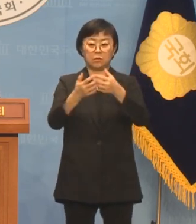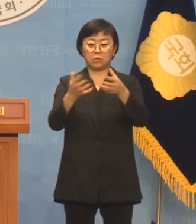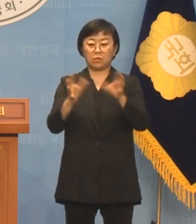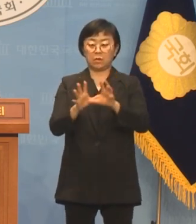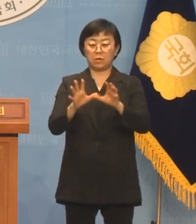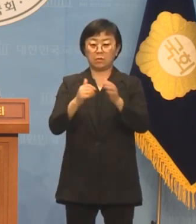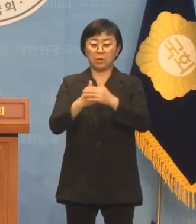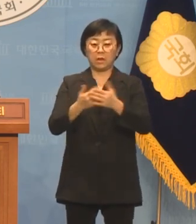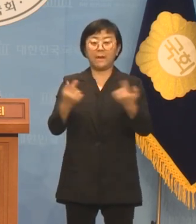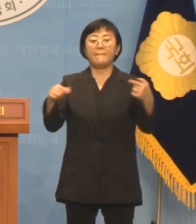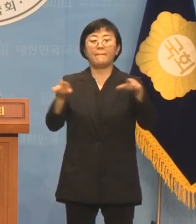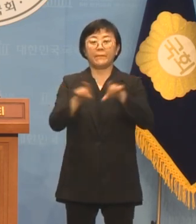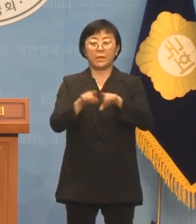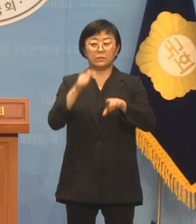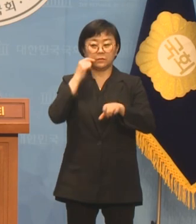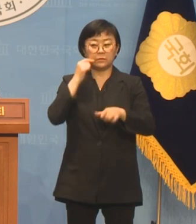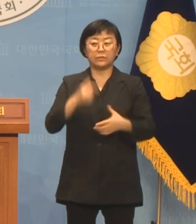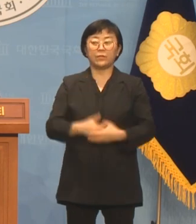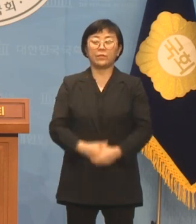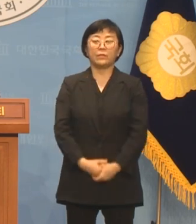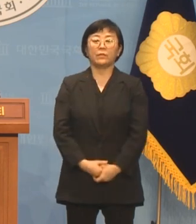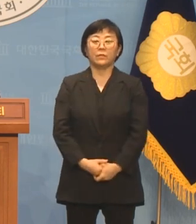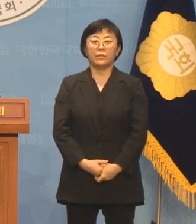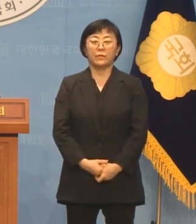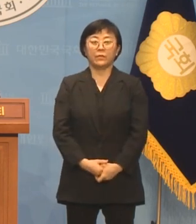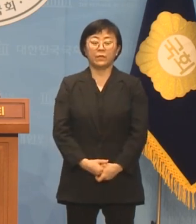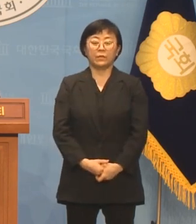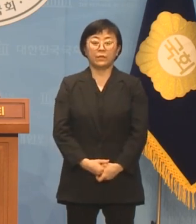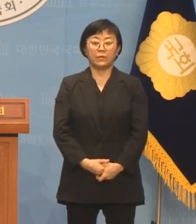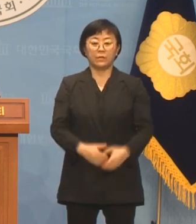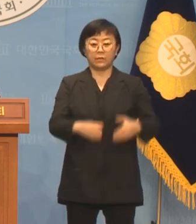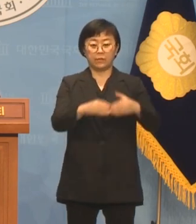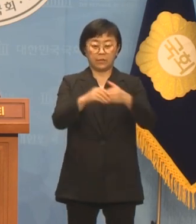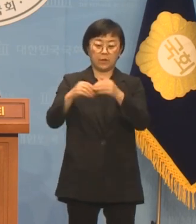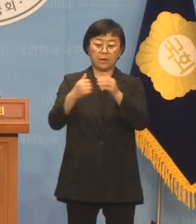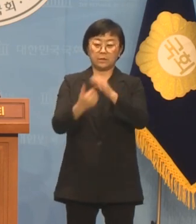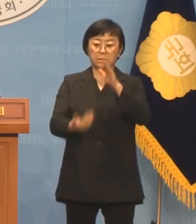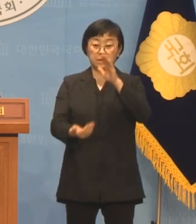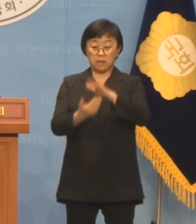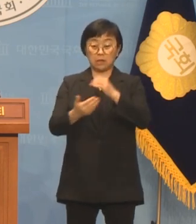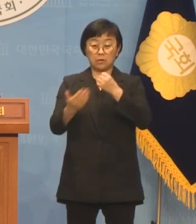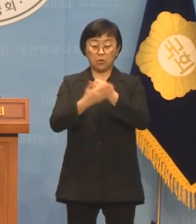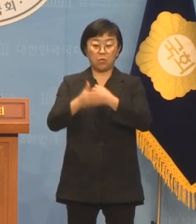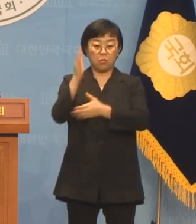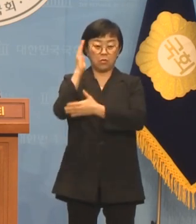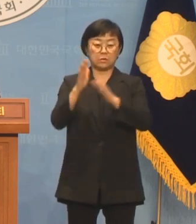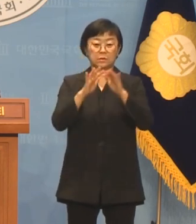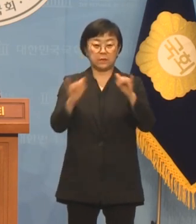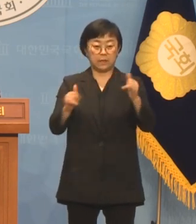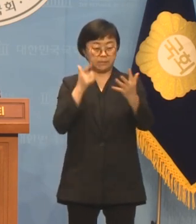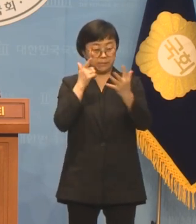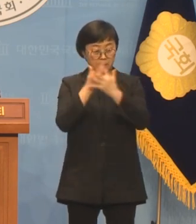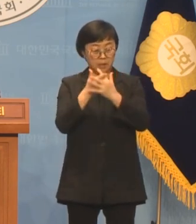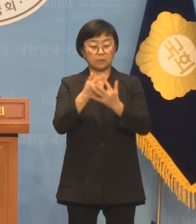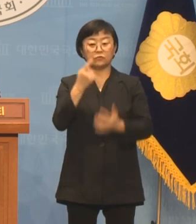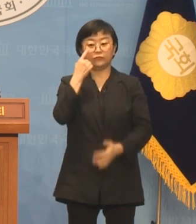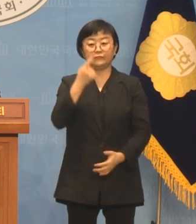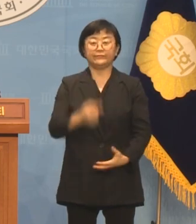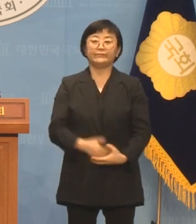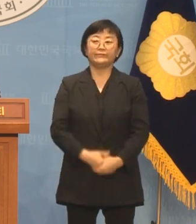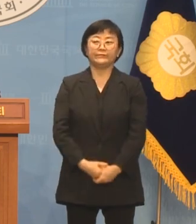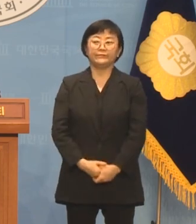더 이상 같이 할 수 없습니다. 리더의 최대 덕목은 사람을 볼 줄 아는